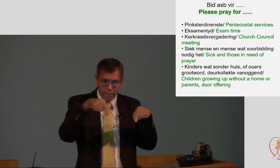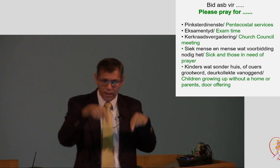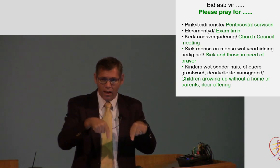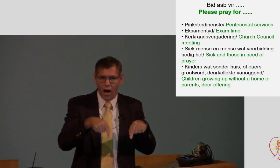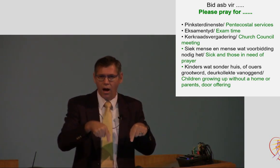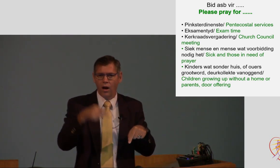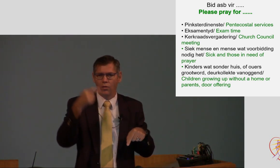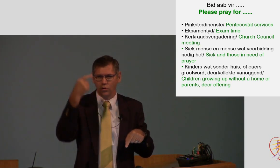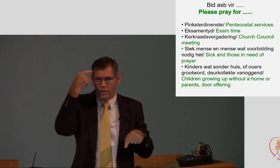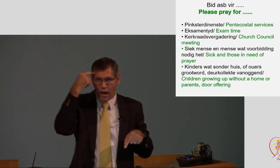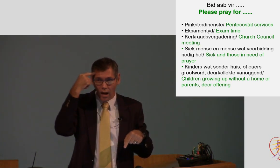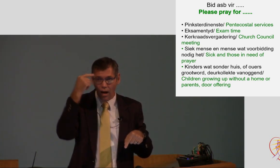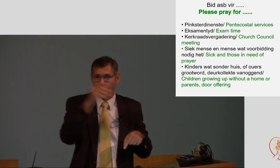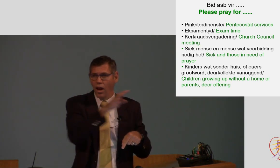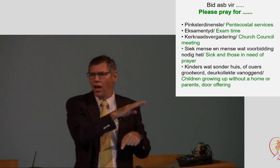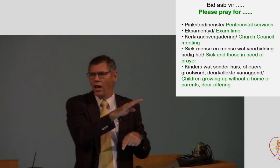Vandag dink aan hulle,